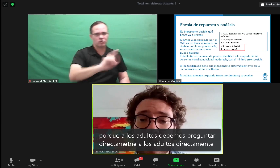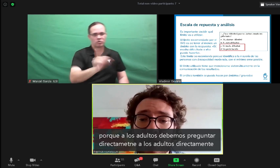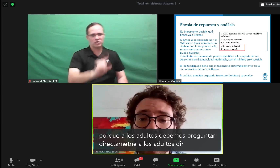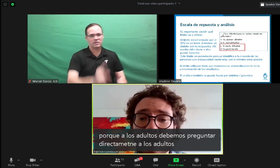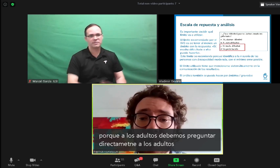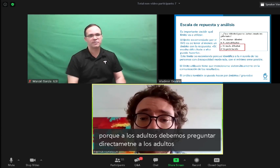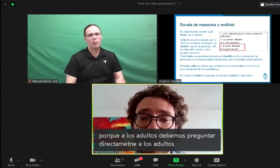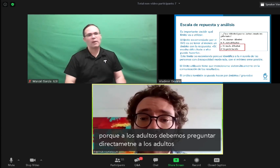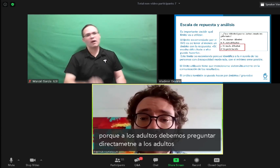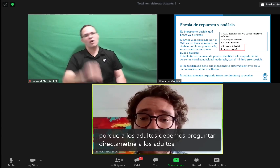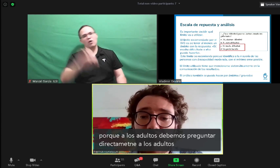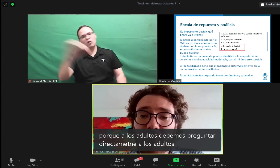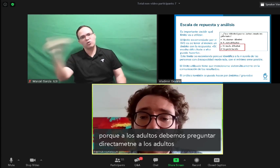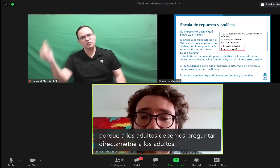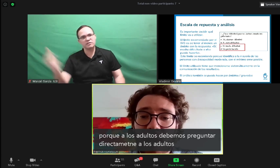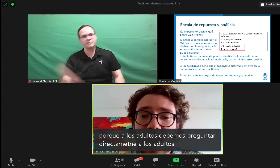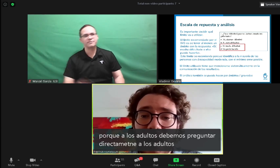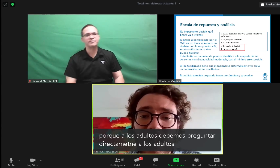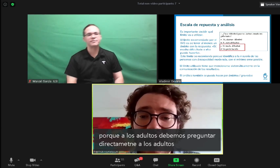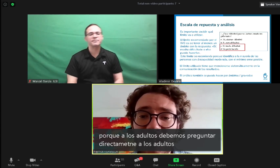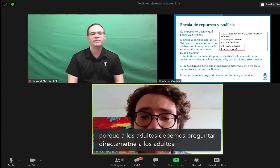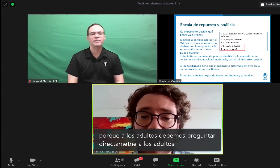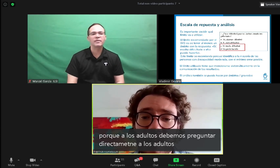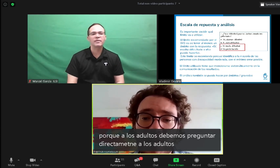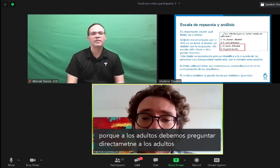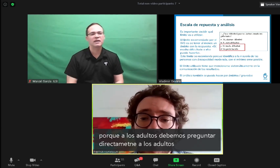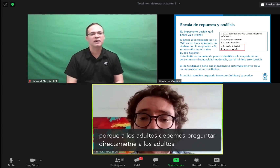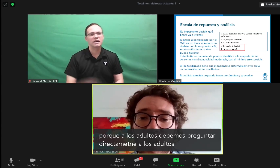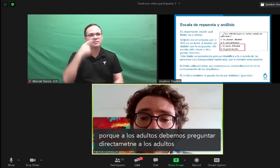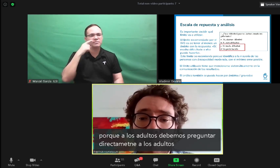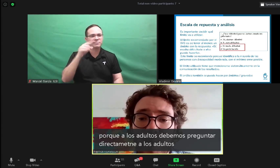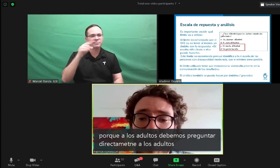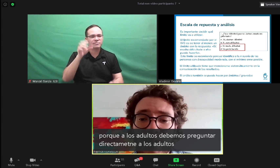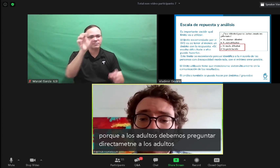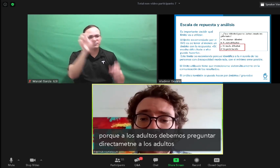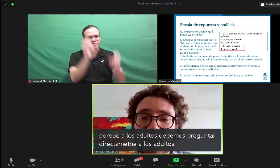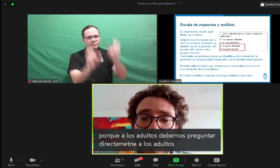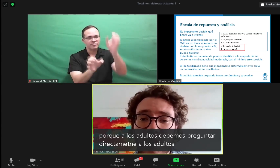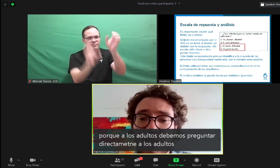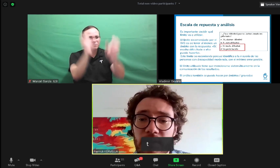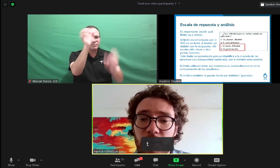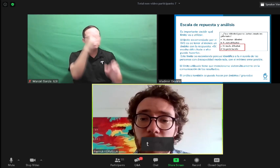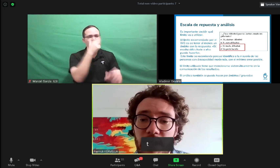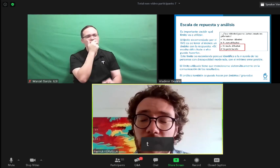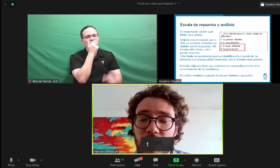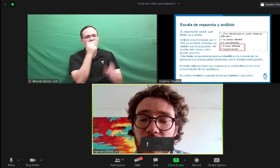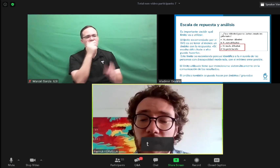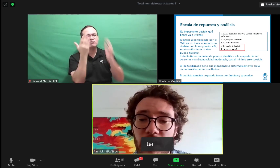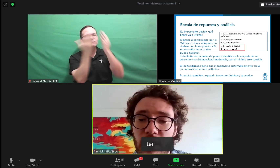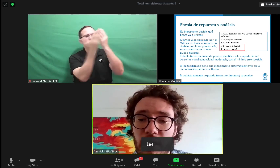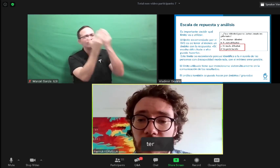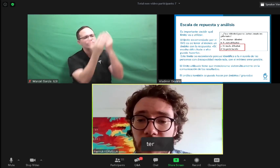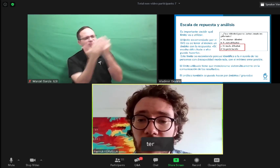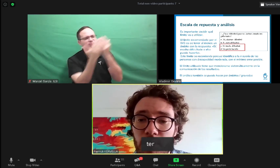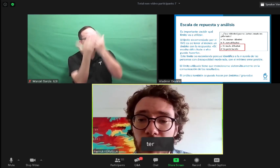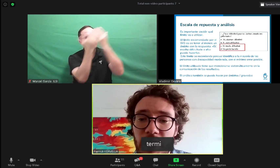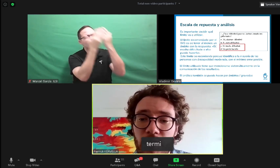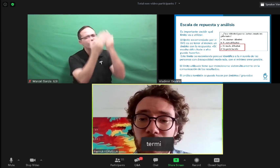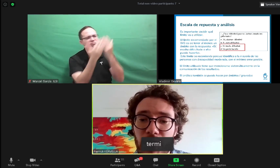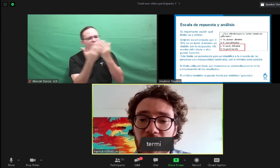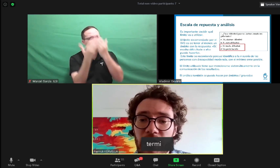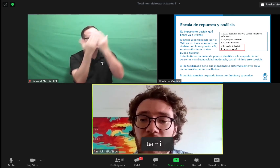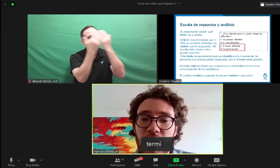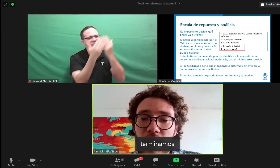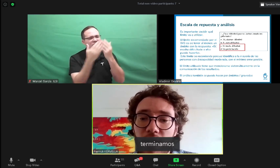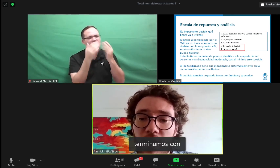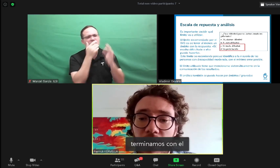Alors, eso es, vamos a terminar con la análisis. Me parece importante hacer una pequeña, un pequeño